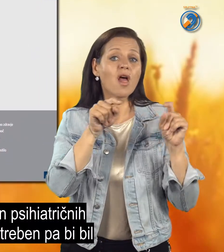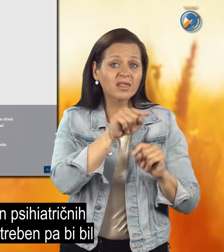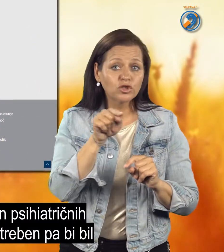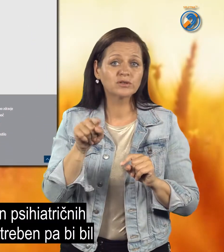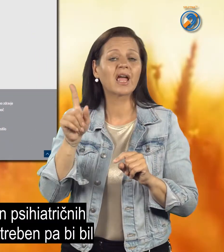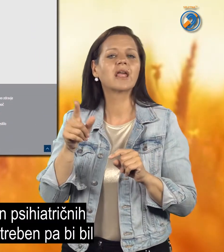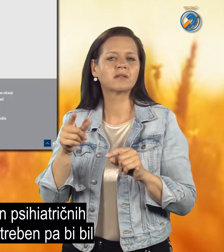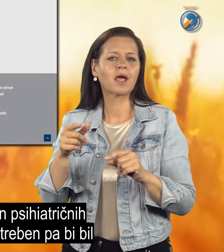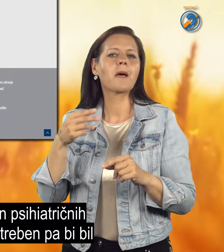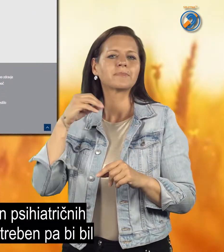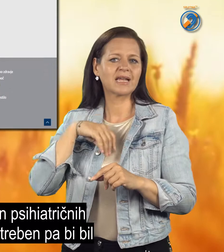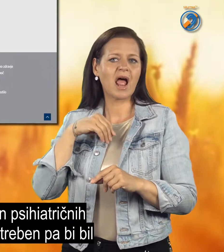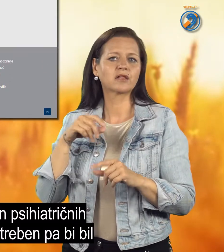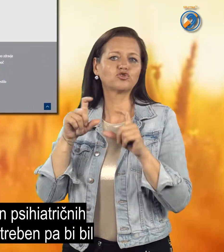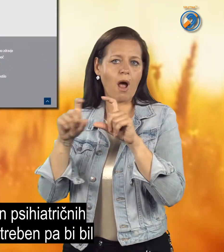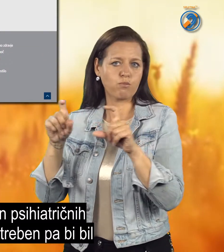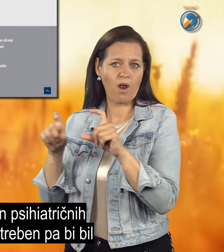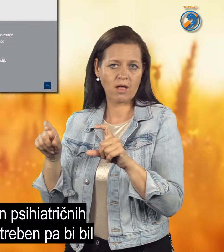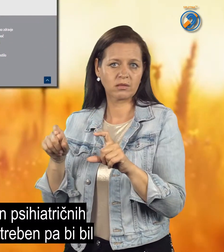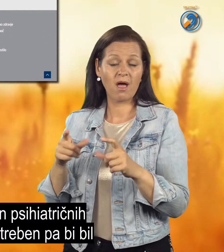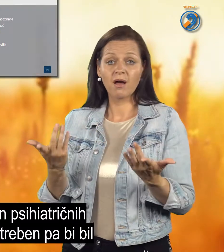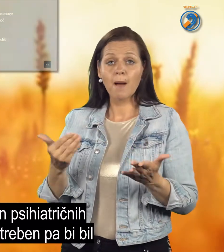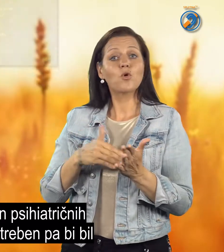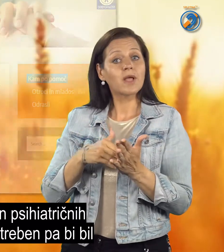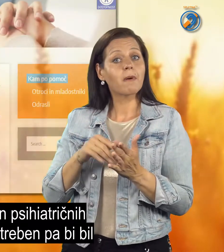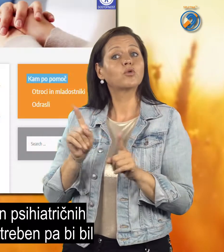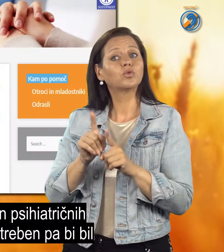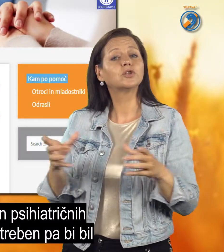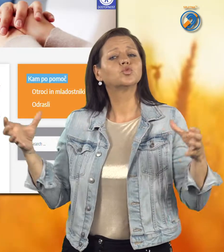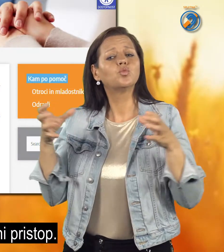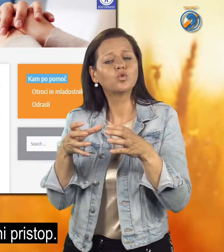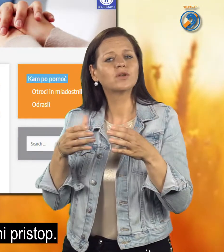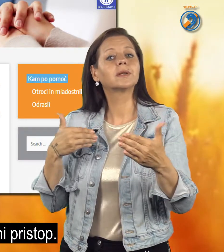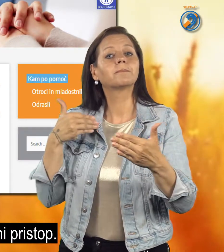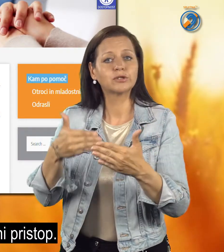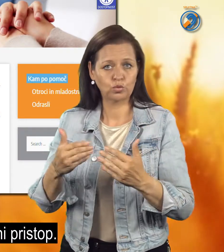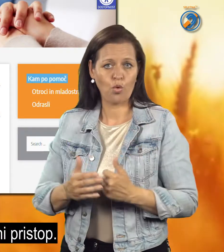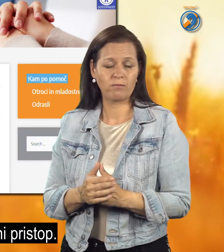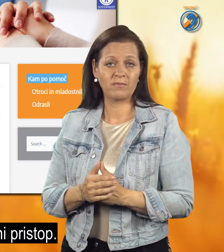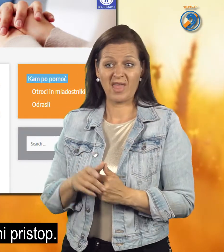in psihiatričnih ambulantah, potreben pa bi bil skupni pristop.